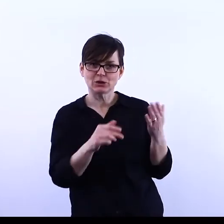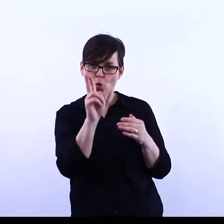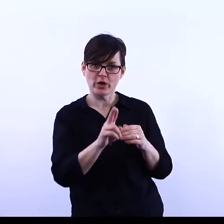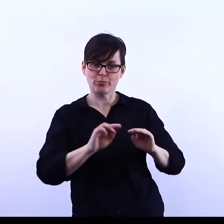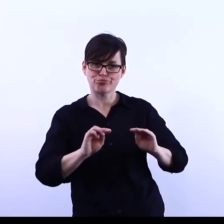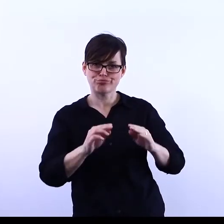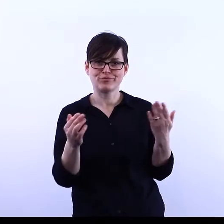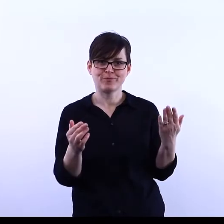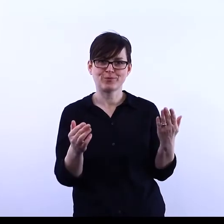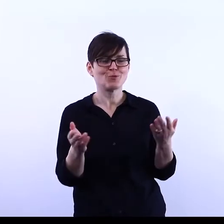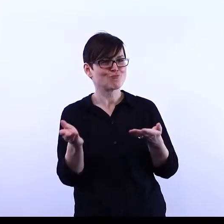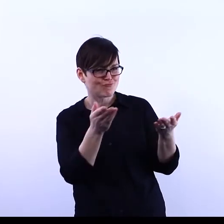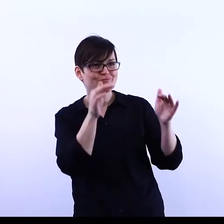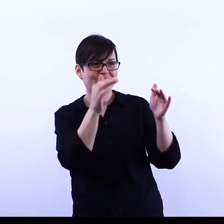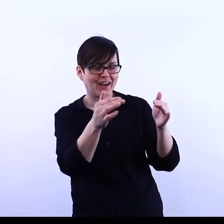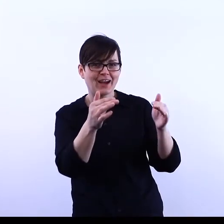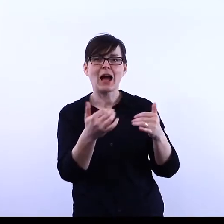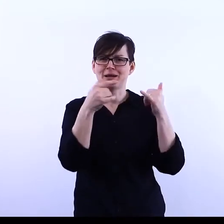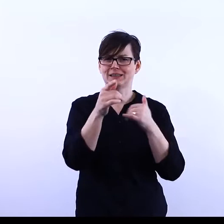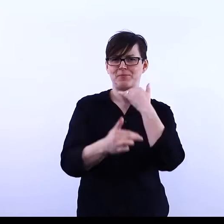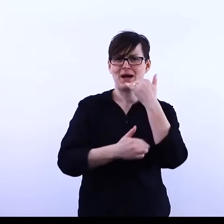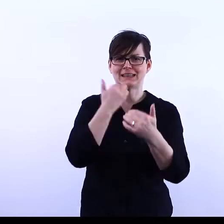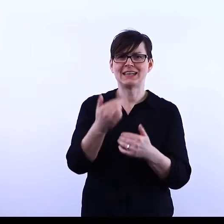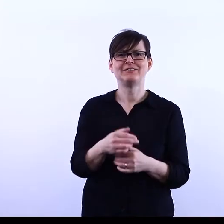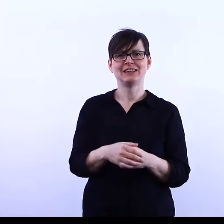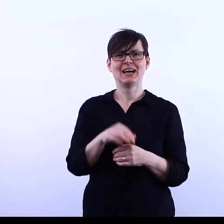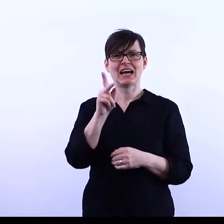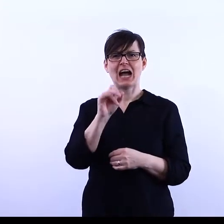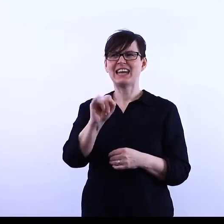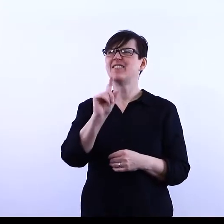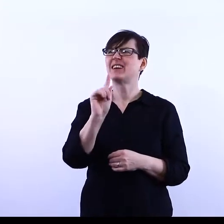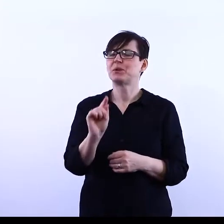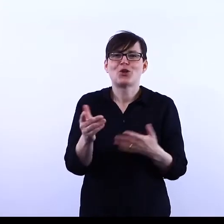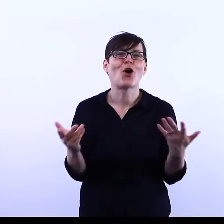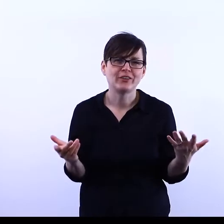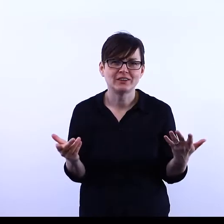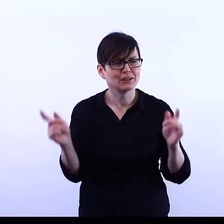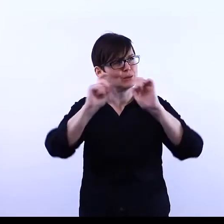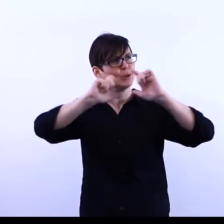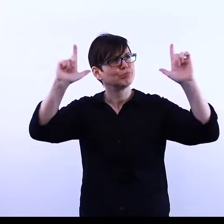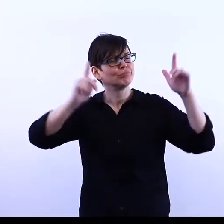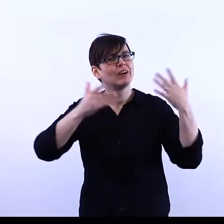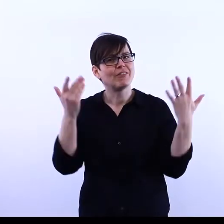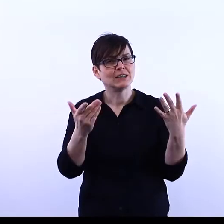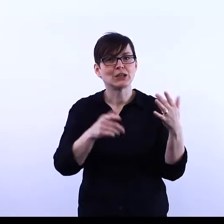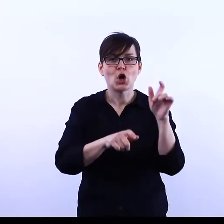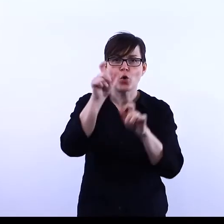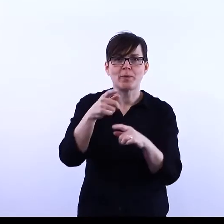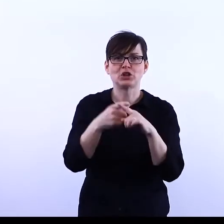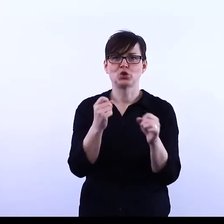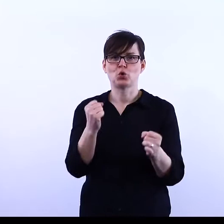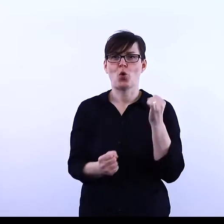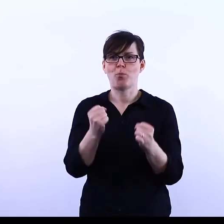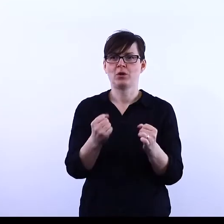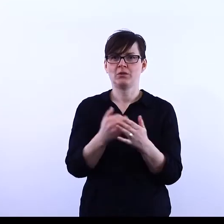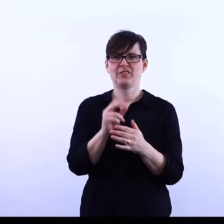erzählen, erst einmal, was wir unter künstlicher Intelligenz verstehen und wie Menschen und Roboter künstliche Intelligenz erleben und wie